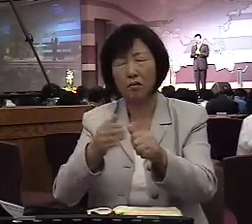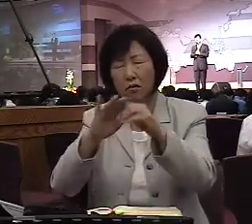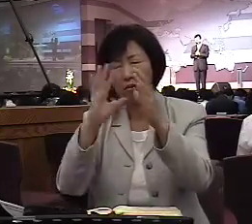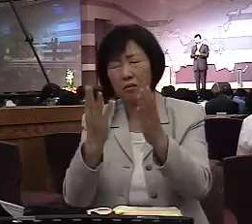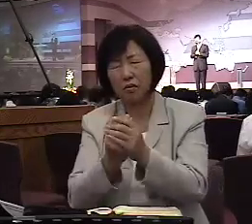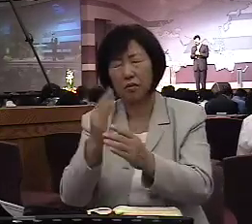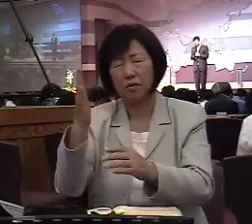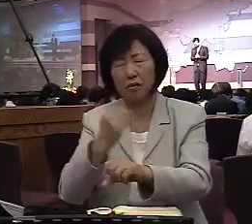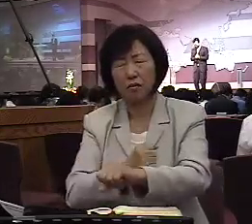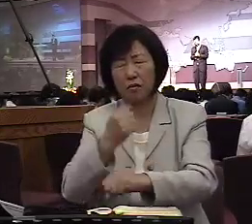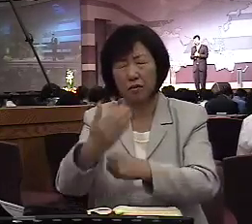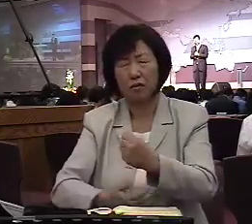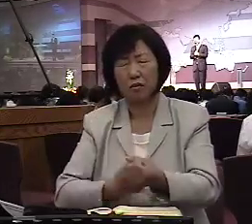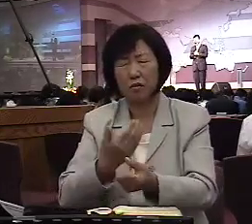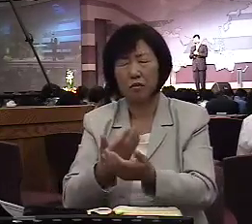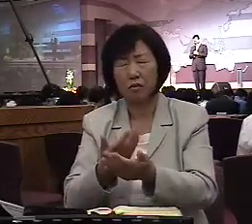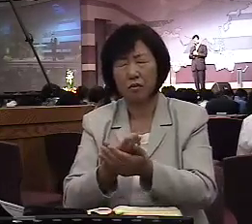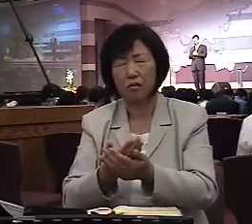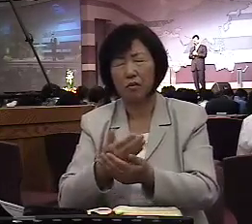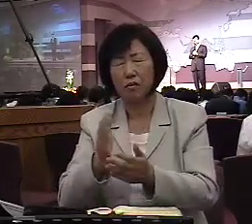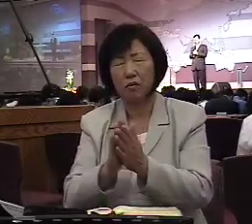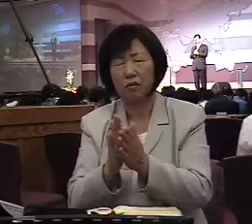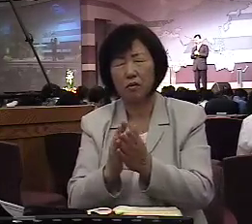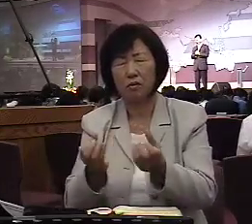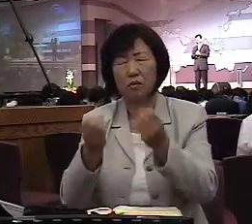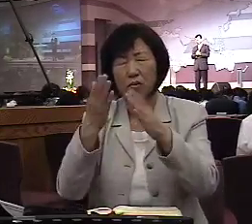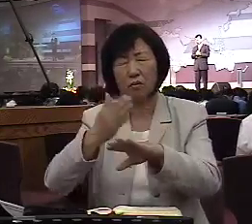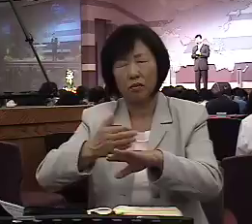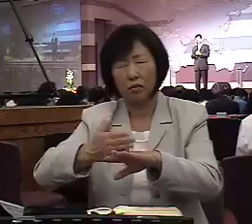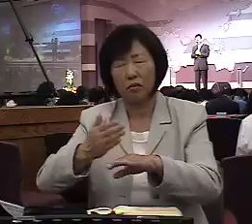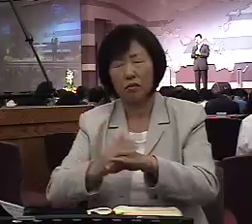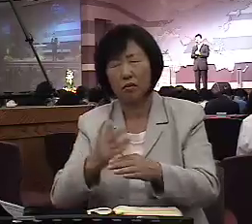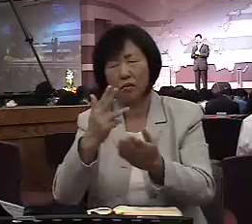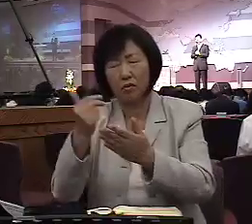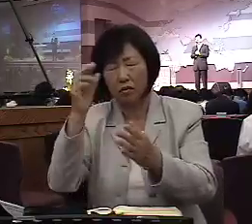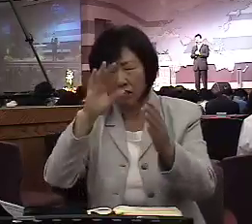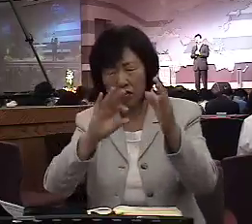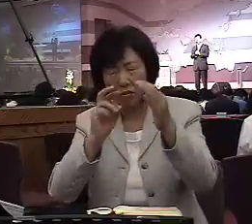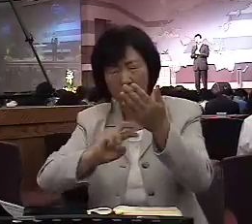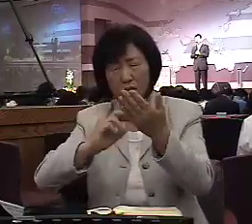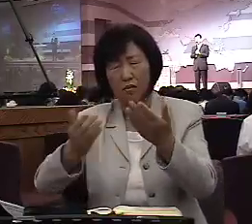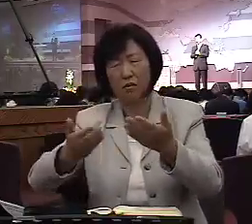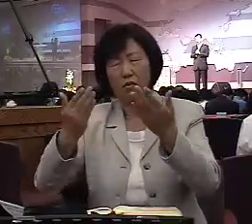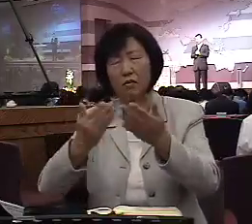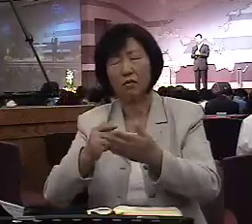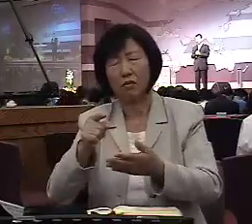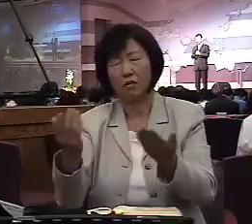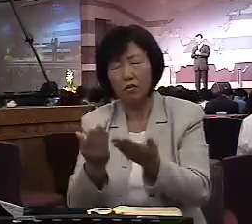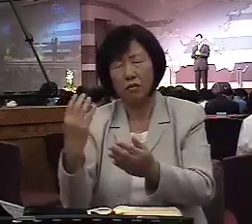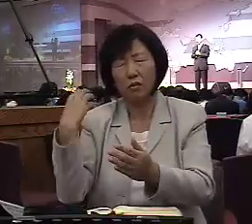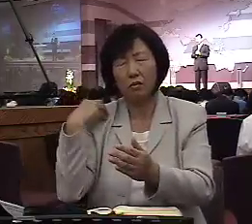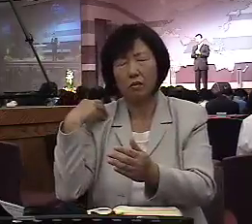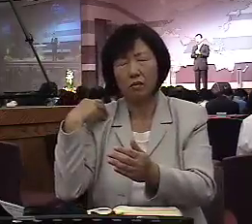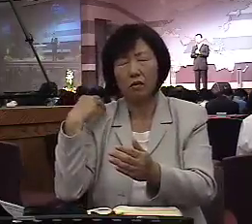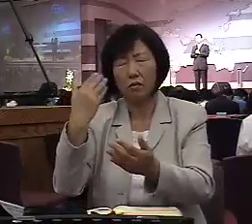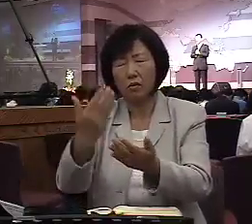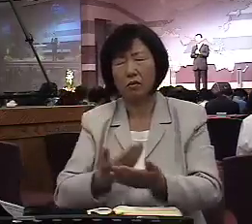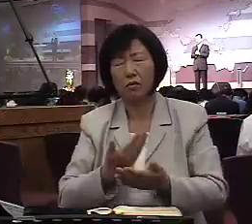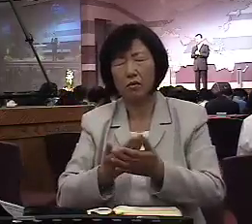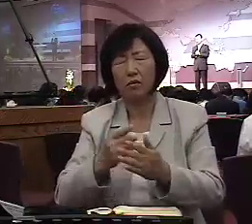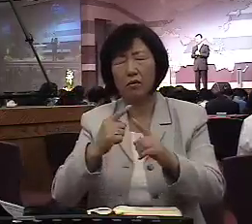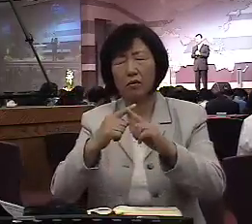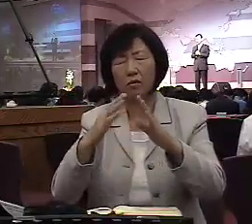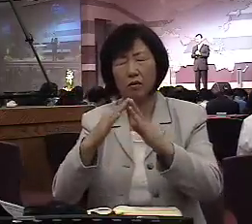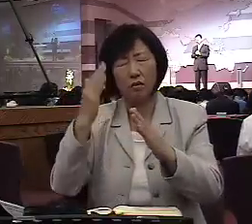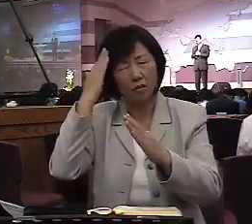모두가 되게 해 주시옵소서. 할렐루야 감사합니다. 주님 찬양합니다. 그러한 사명을 주신 교회 머리